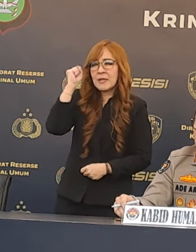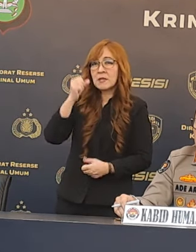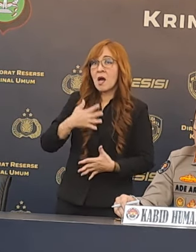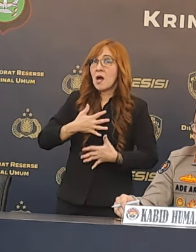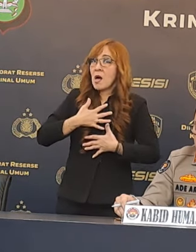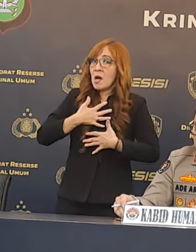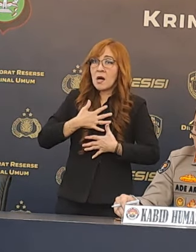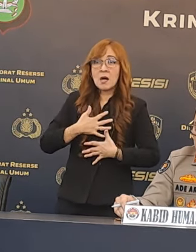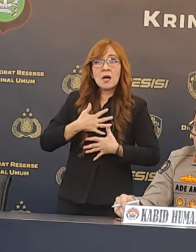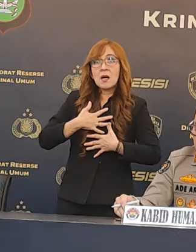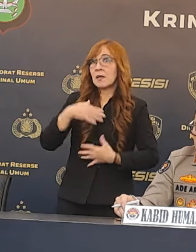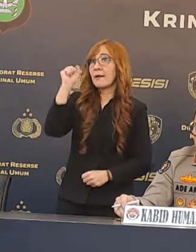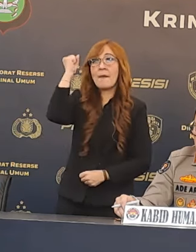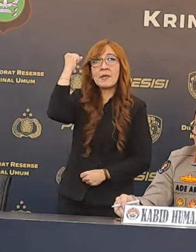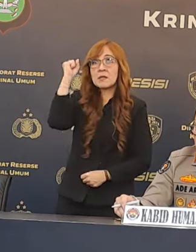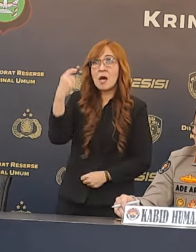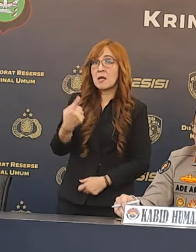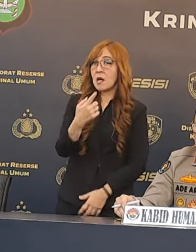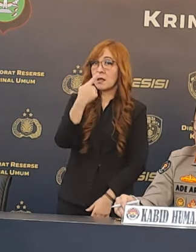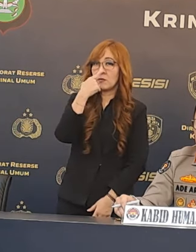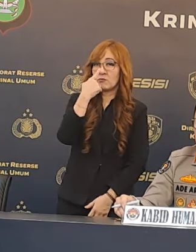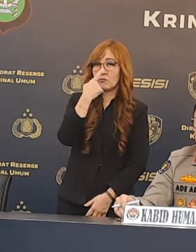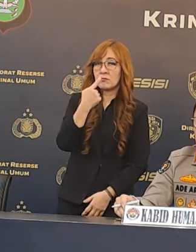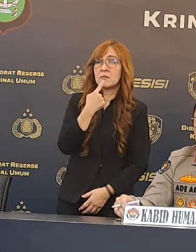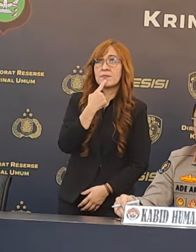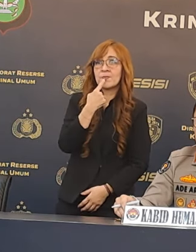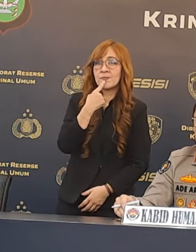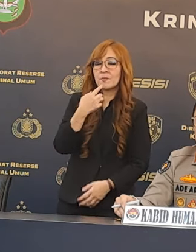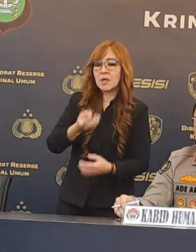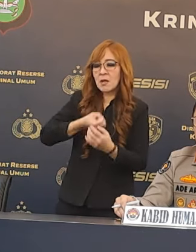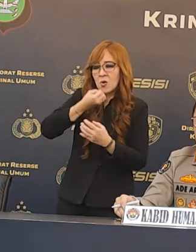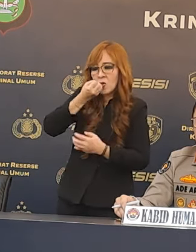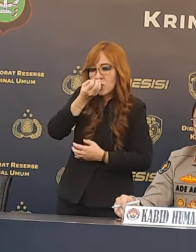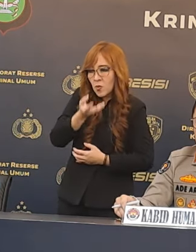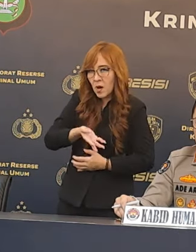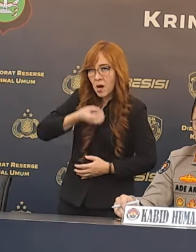Dari mulut dan hidung mengeluarkan sisa makanan dan buih.